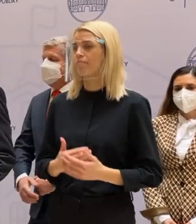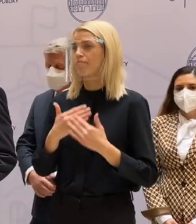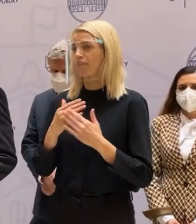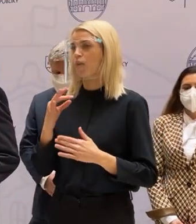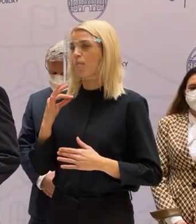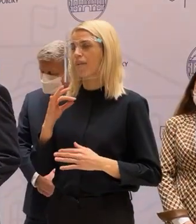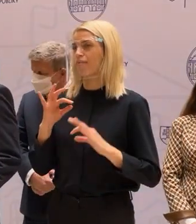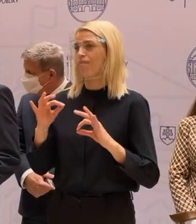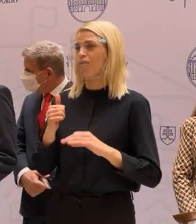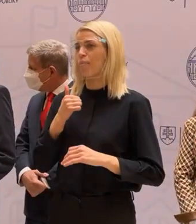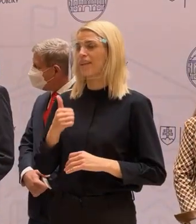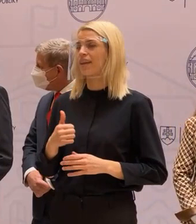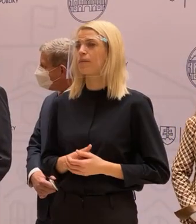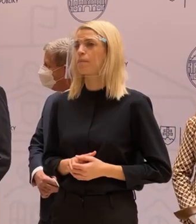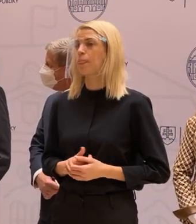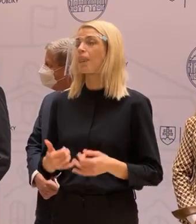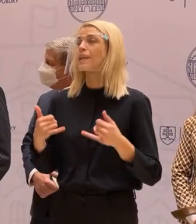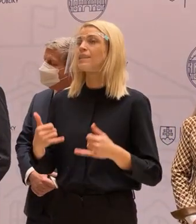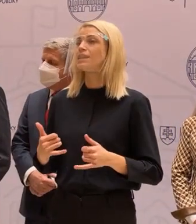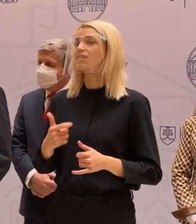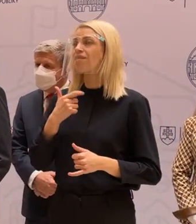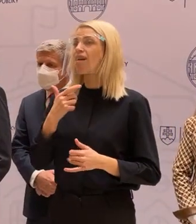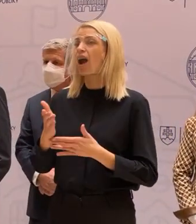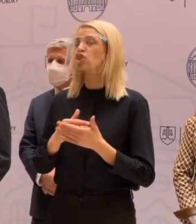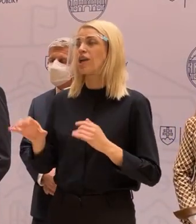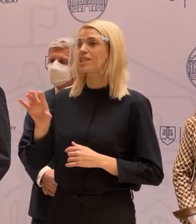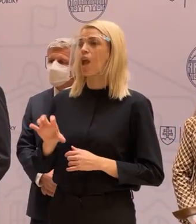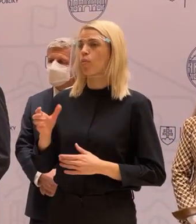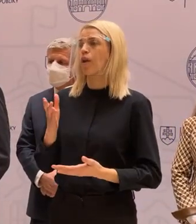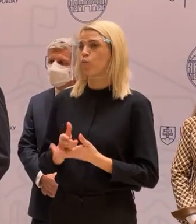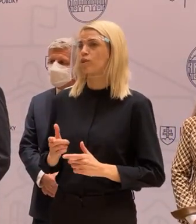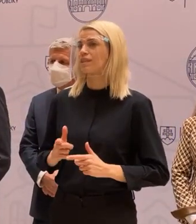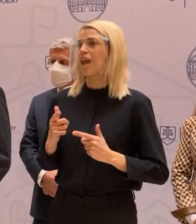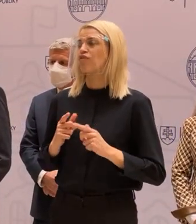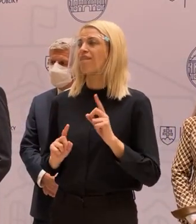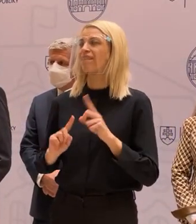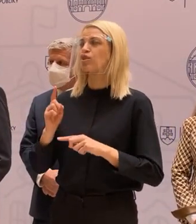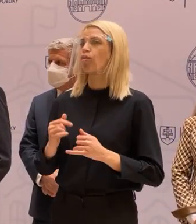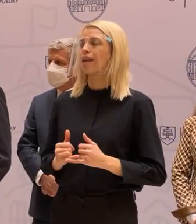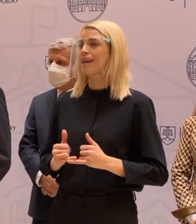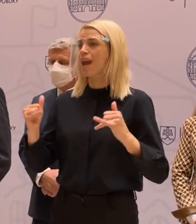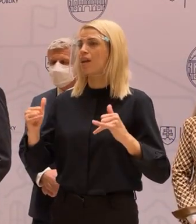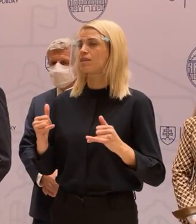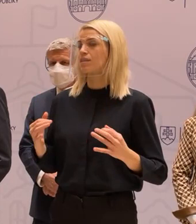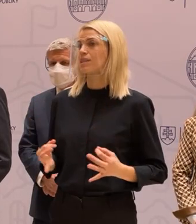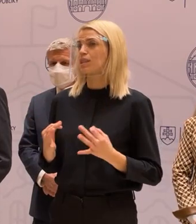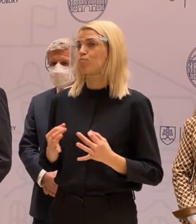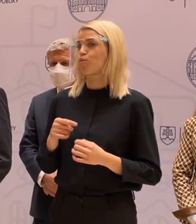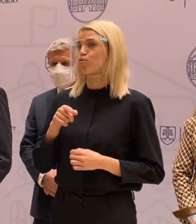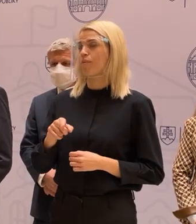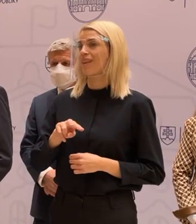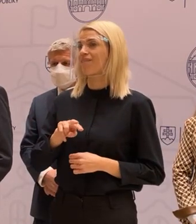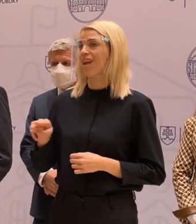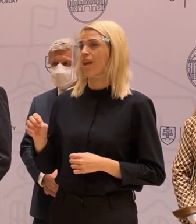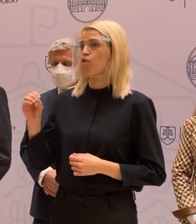Dobrý deň, prem. Tak aktuálne veľká časť Európy už zažíva mimoriadne vysoký rast spôsobený variantom